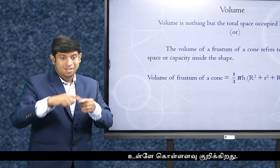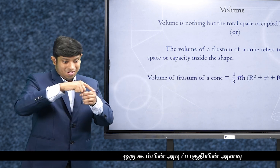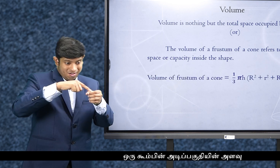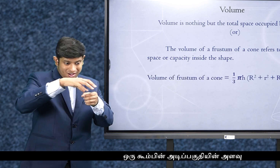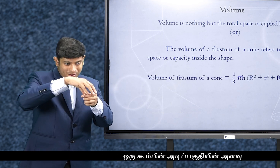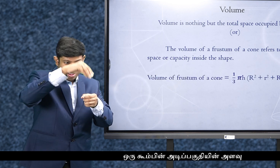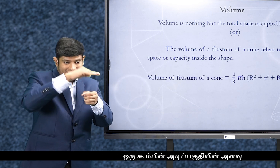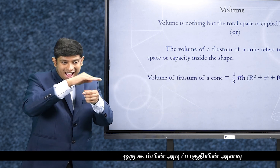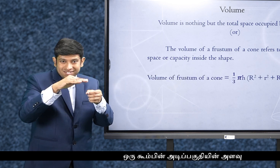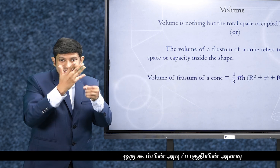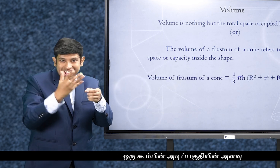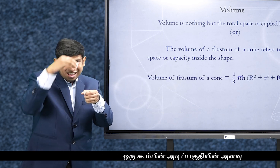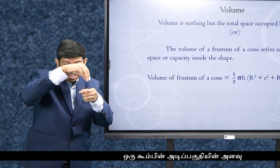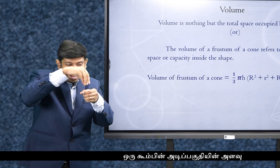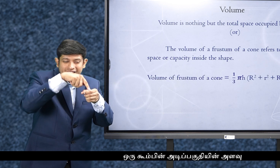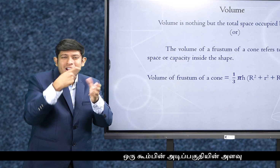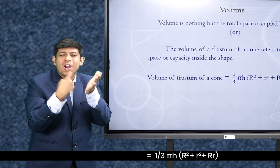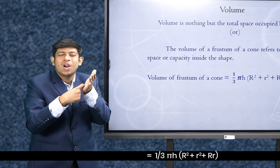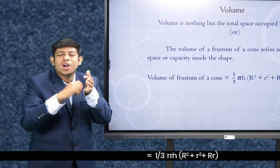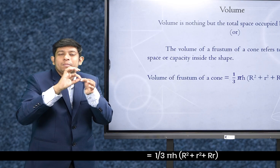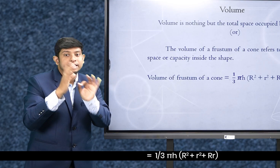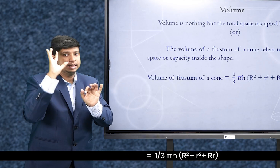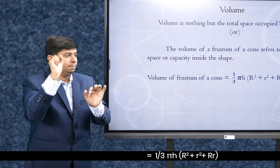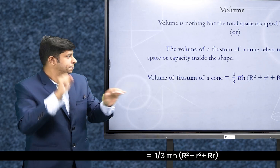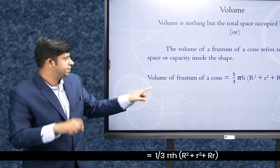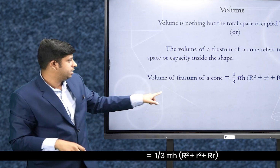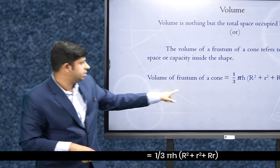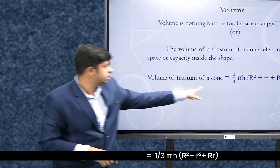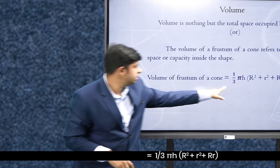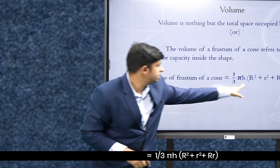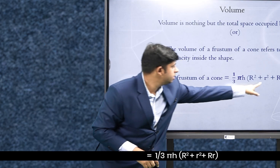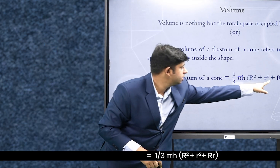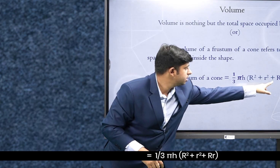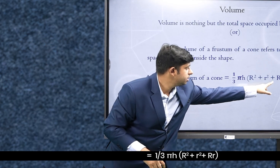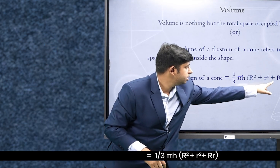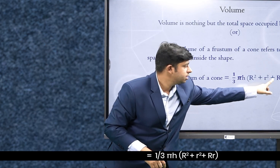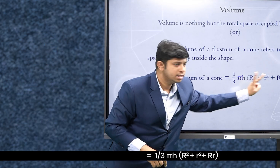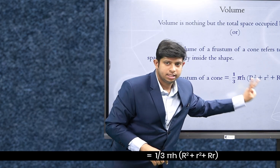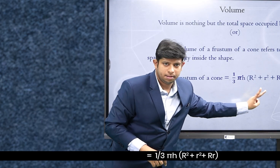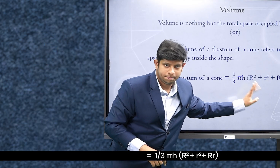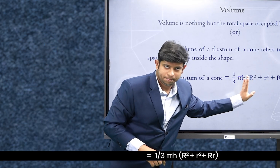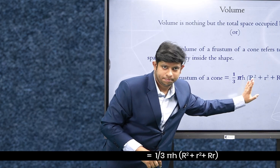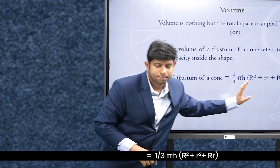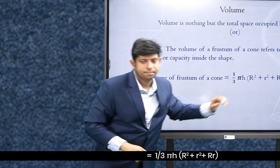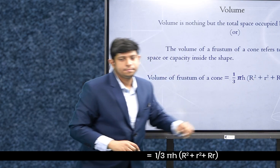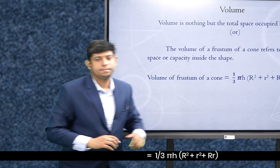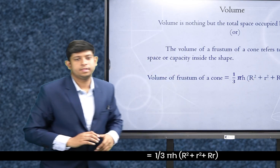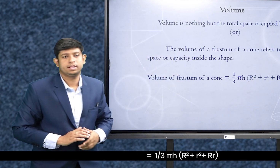ஒரு கூம்பின் அடிகண்டத்தின் அளவு ஈடு 1/3 பை h அடைப்புக்குறிக்குள் பெரிய R மேலிலக்கு